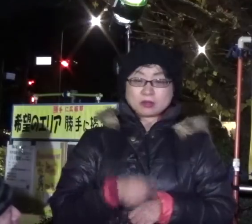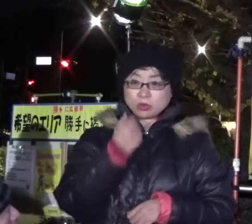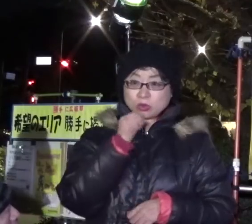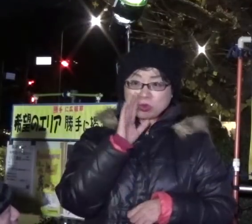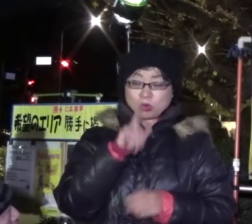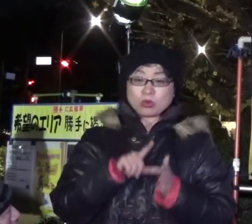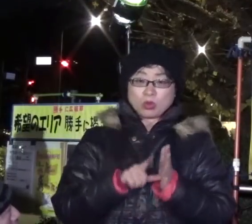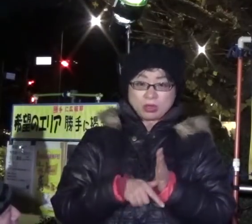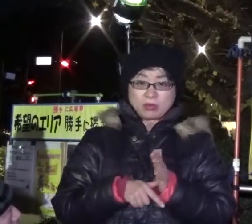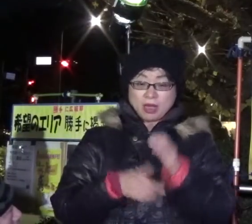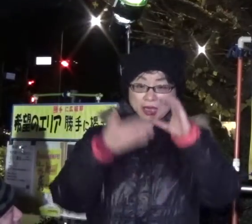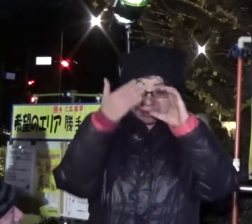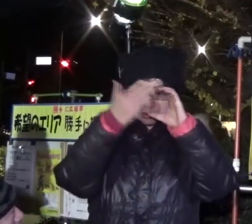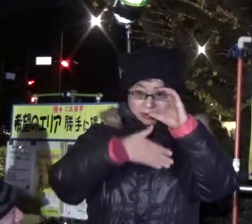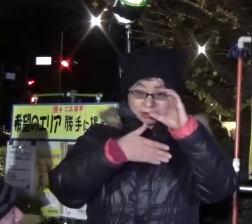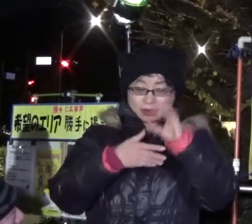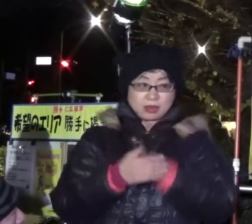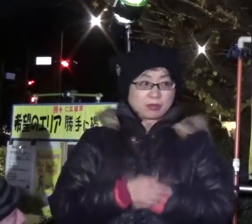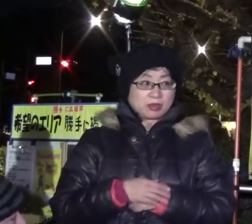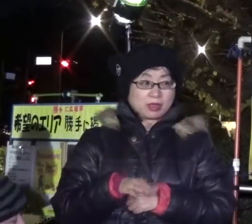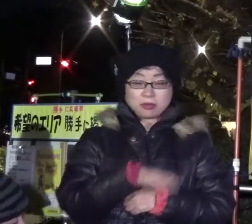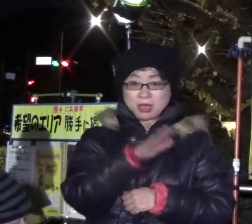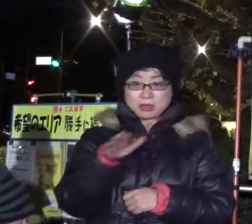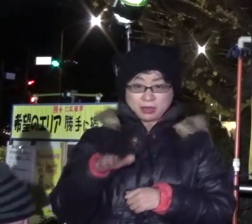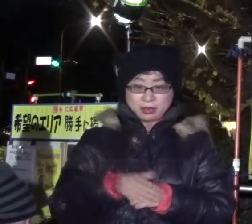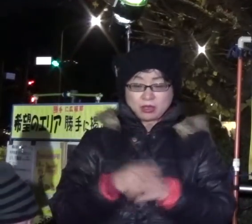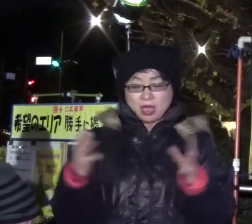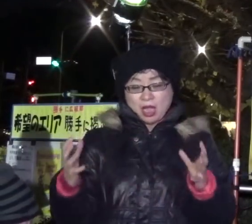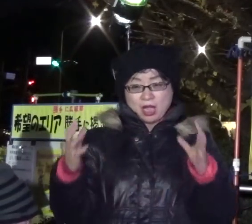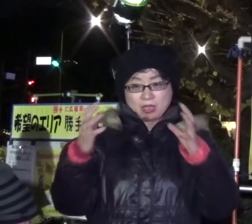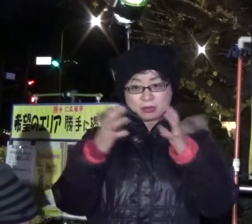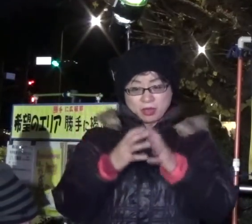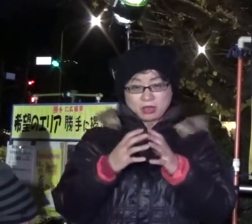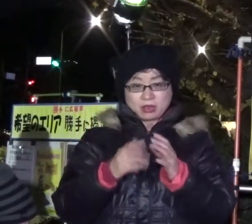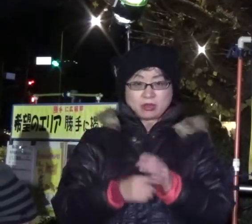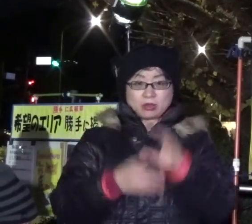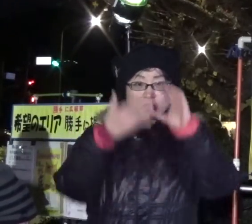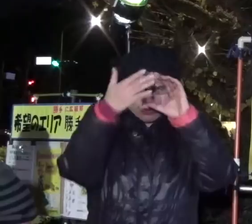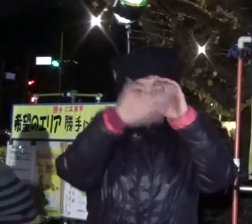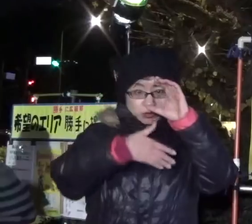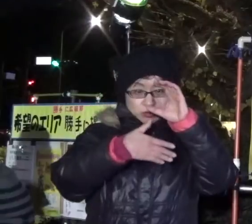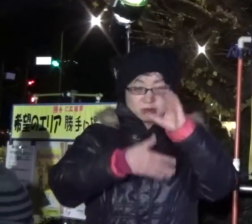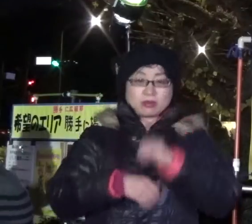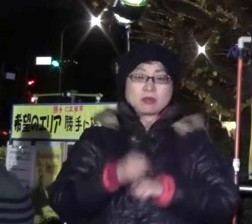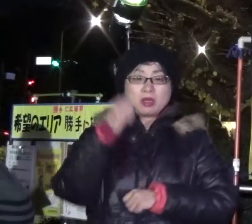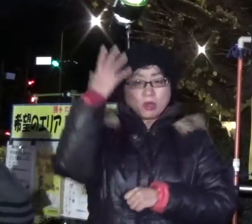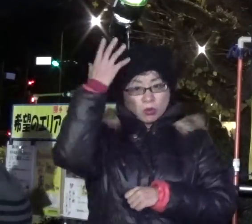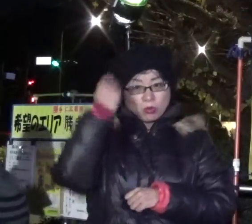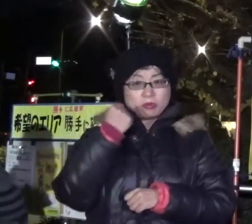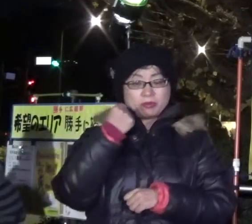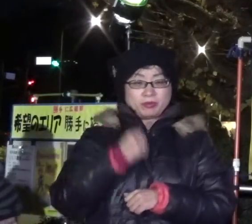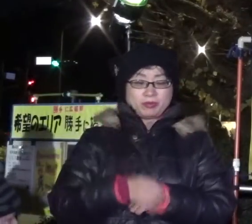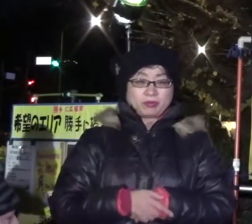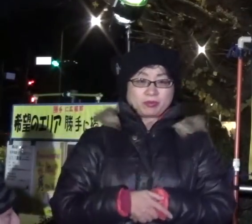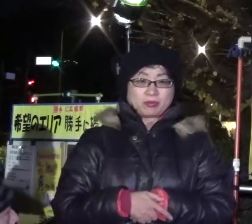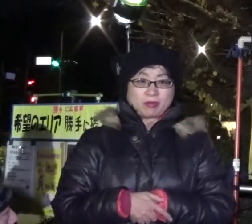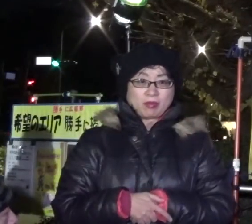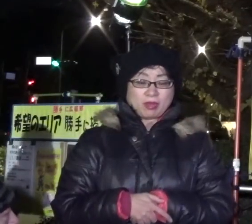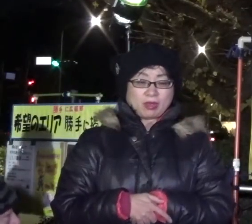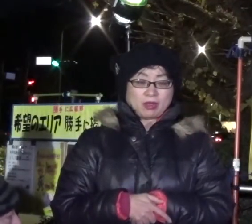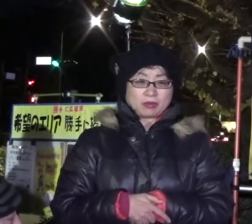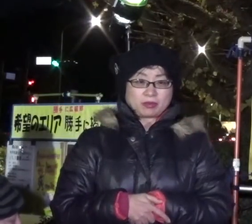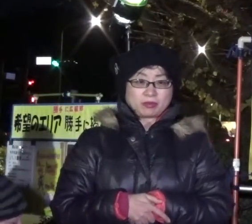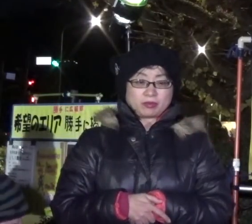僕写真係でですね、皆さんここにこう集まって集合写真を撮らせてもらったことを覚えてます。何が言いたいかっていうと